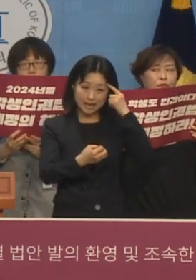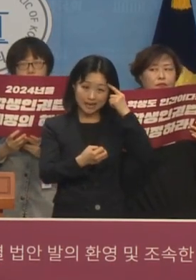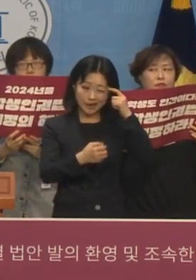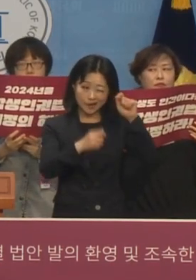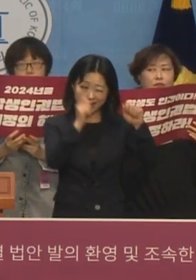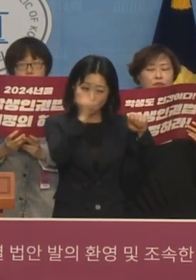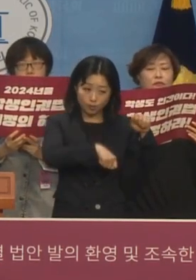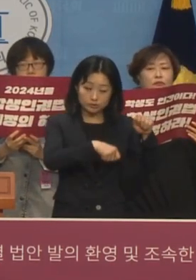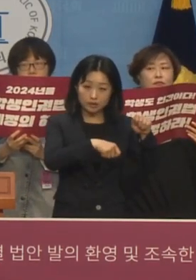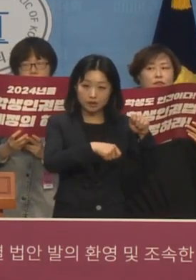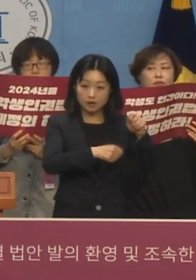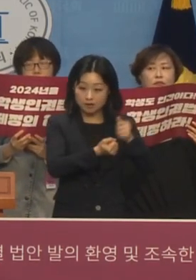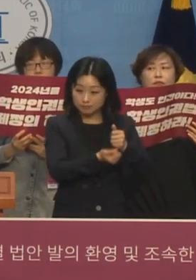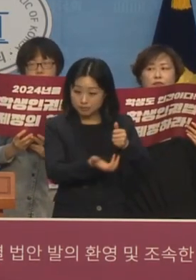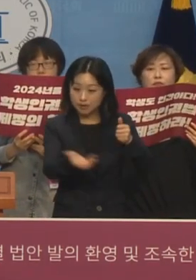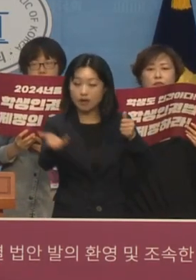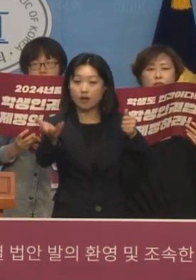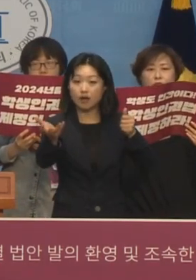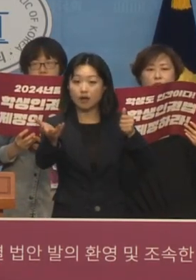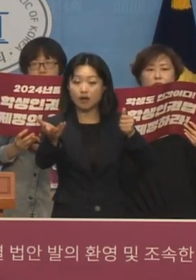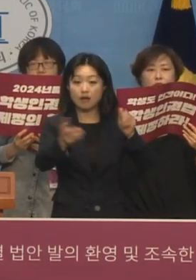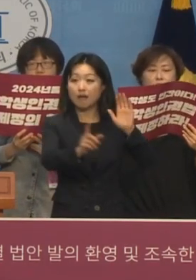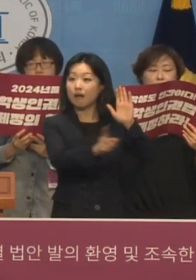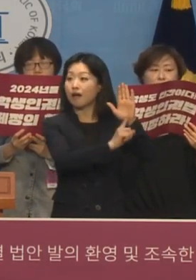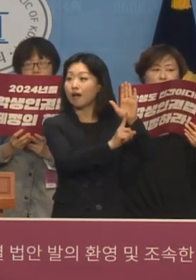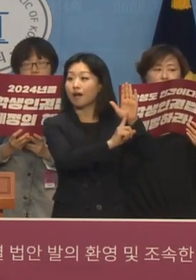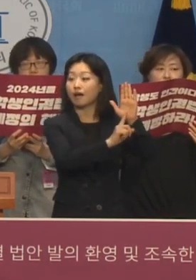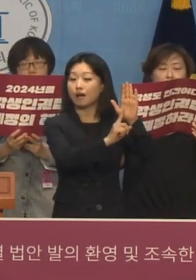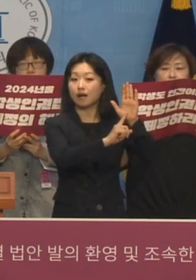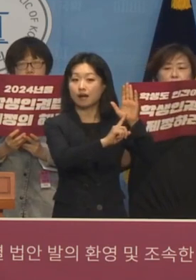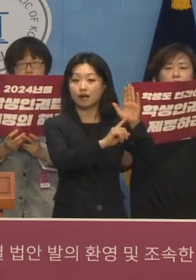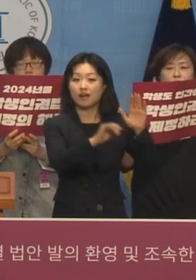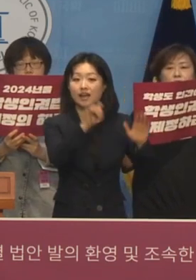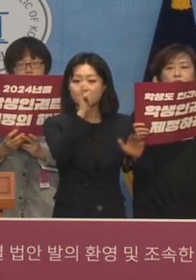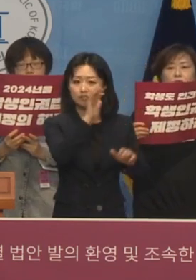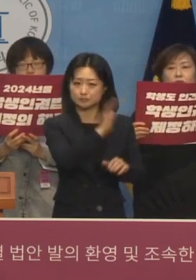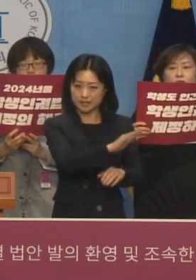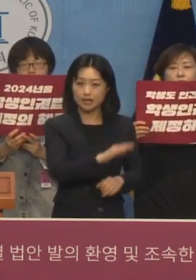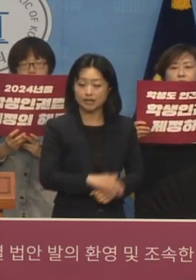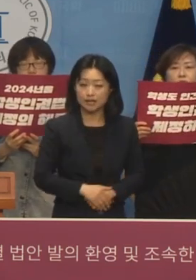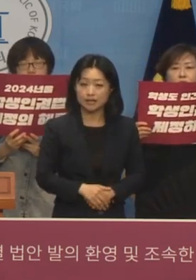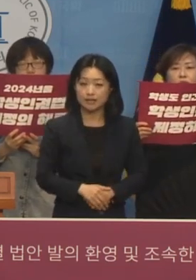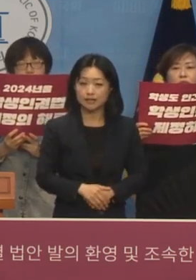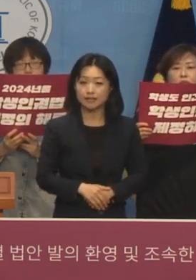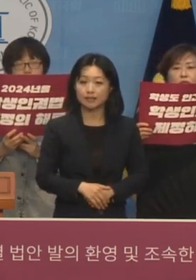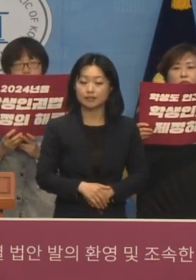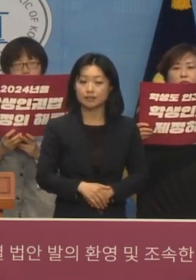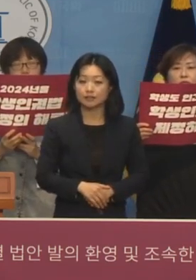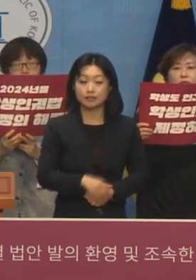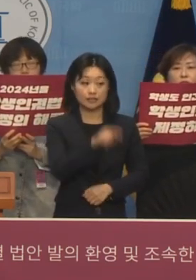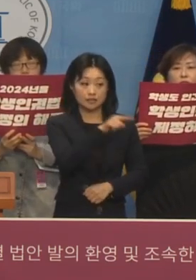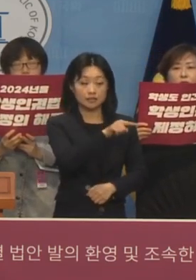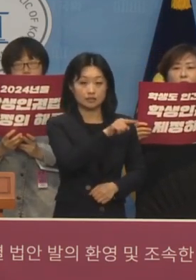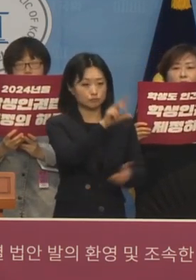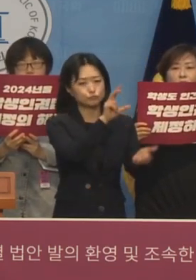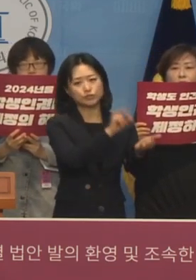만들어내면서 그것을 마이크 앞에서 공공연하게 얘기했습니다. 그리고